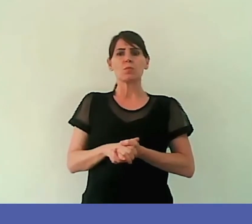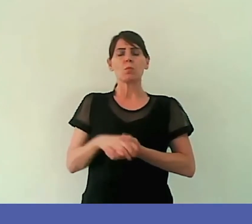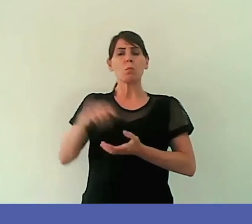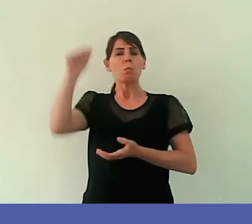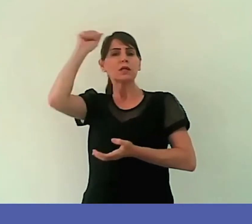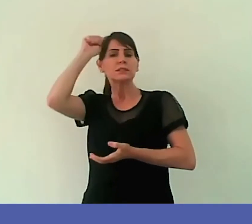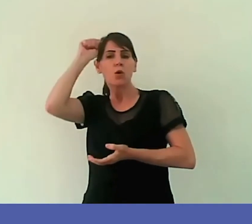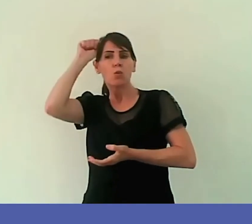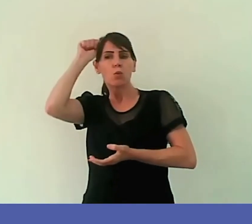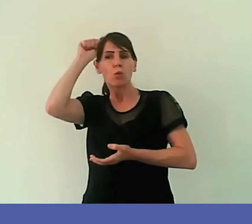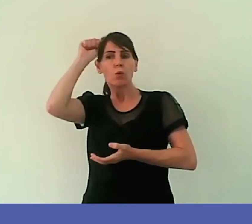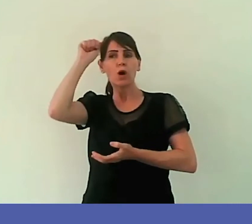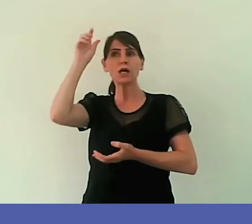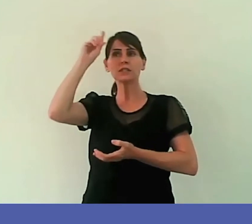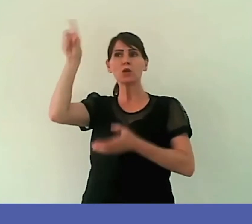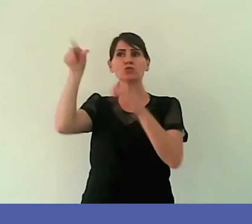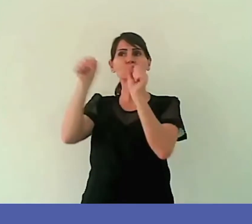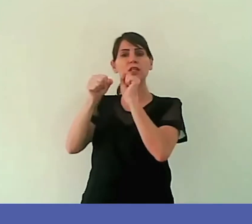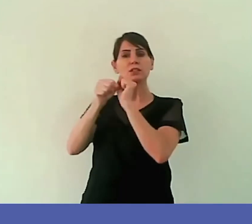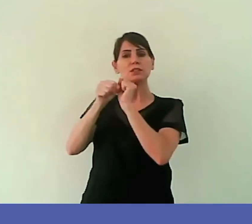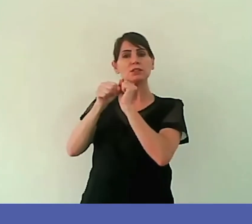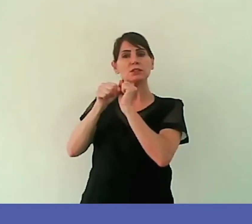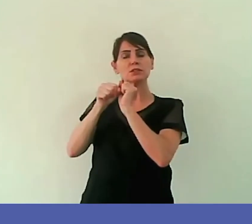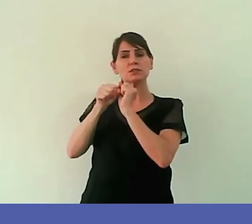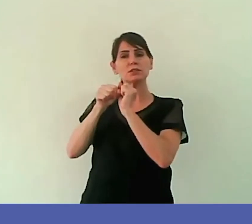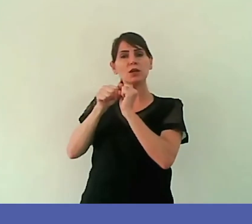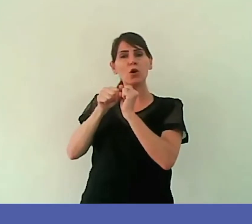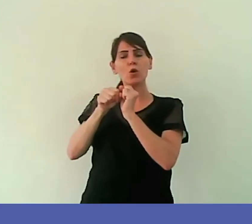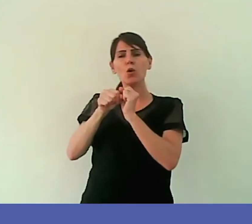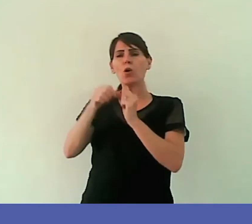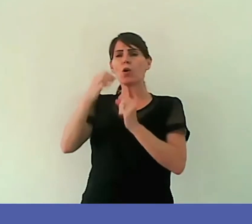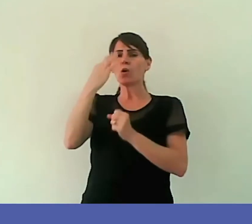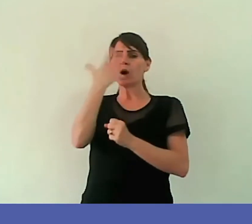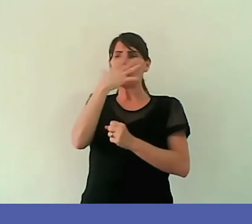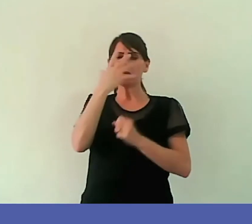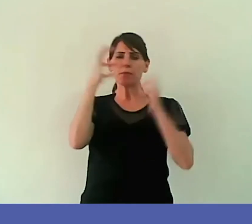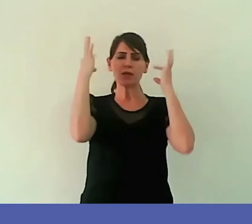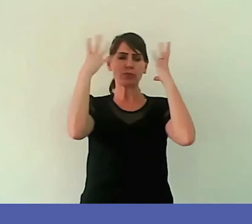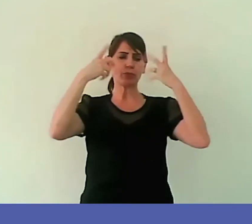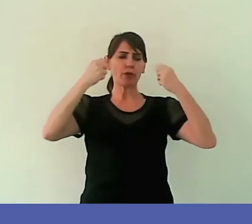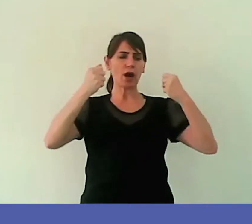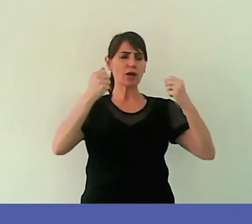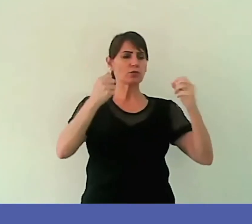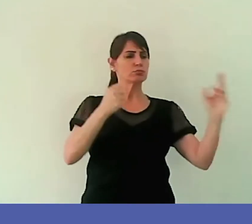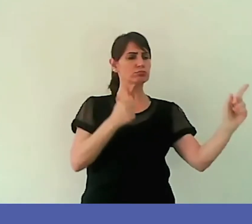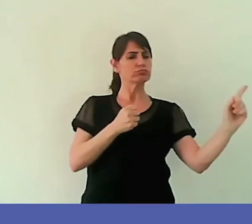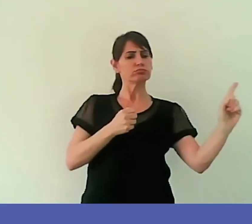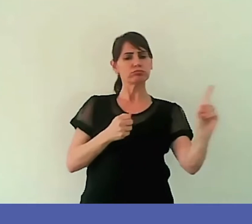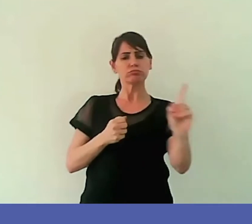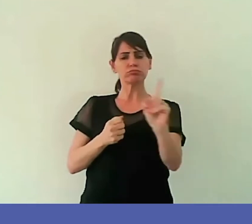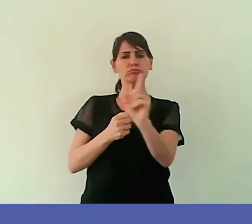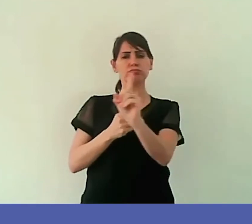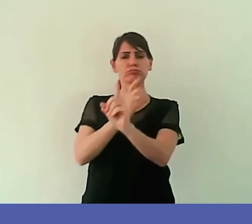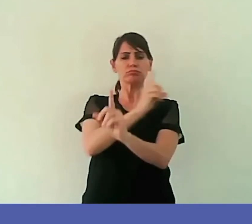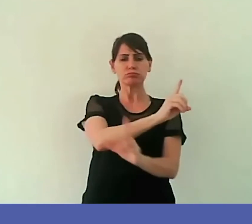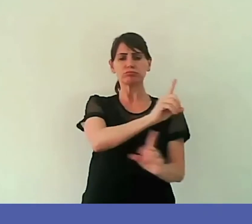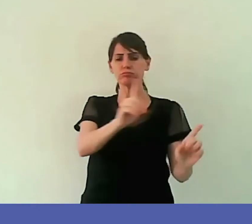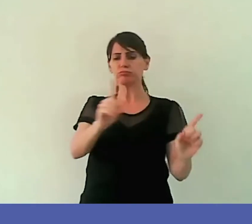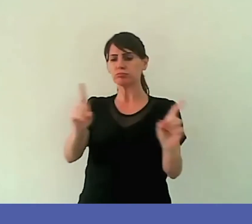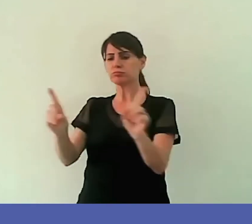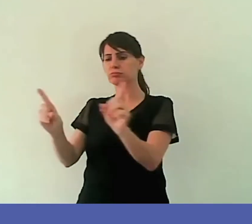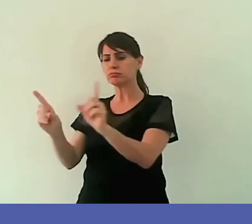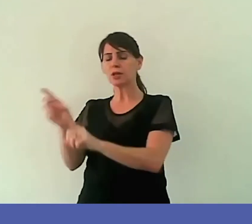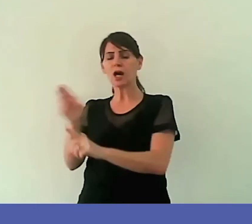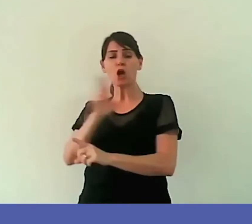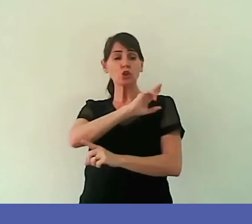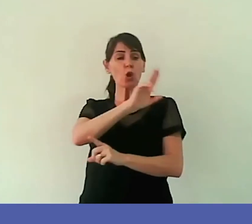fez passar todos os animais que ele criara diante de Adão, para ele dar nome. Ele